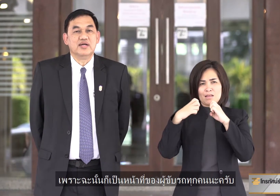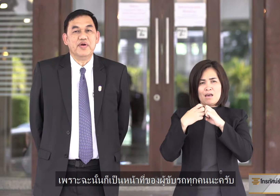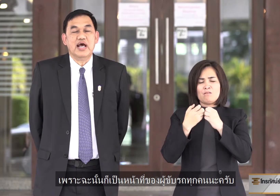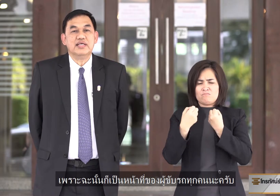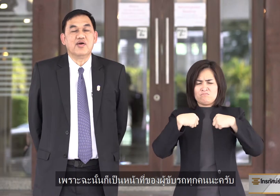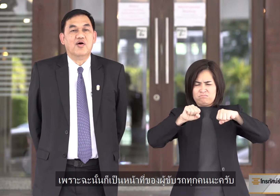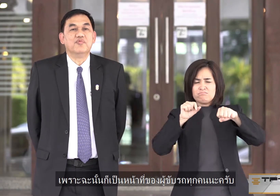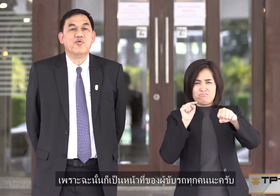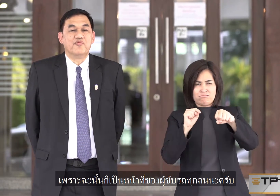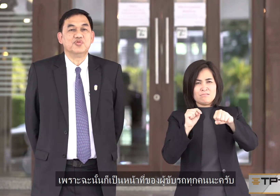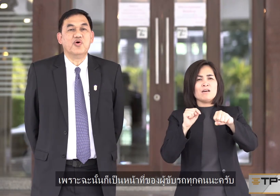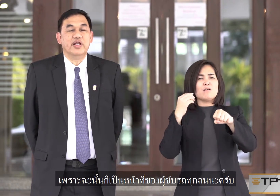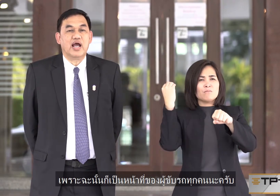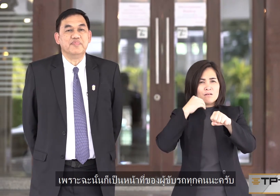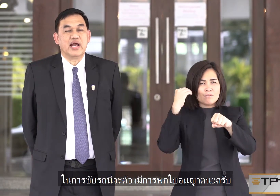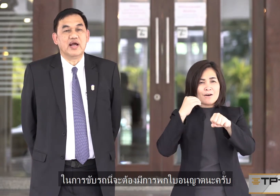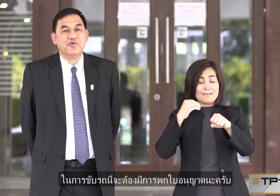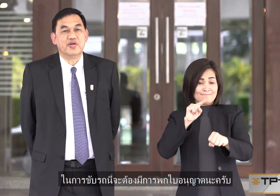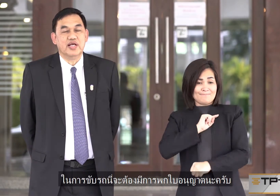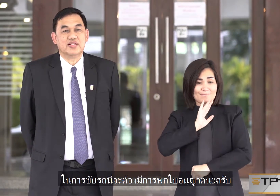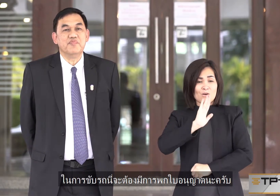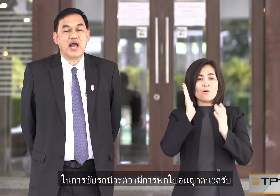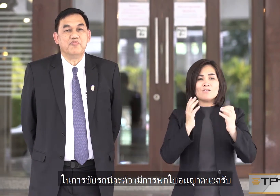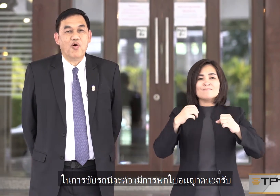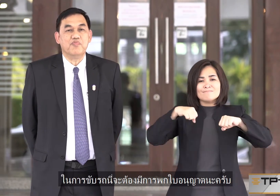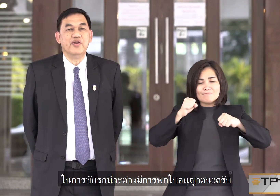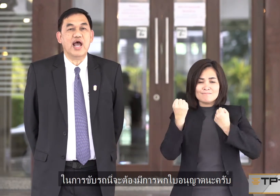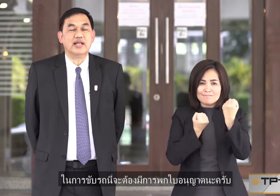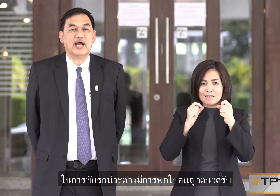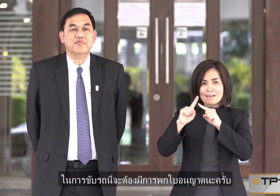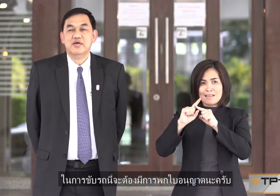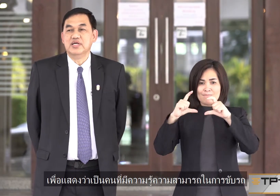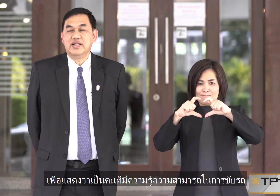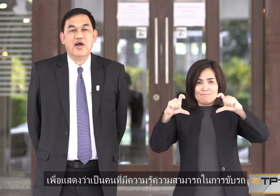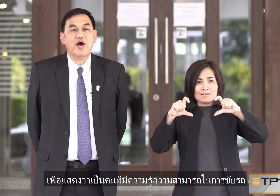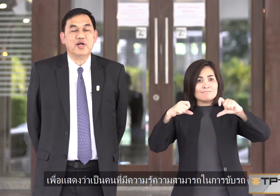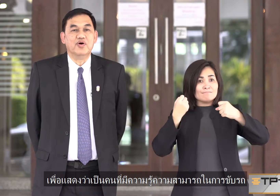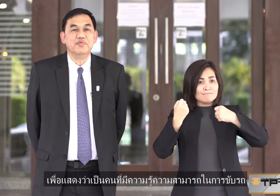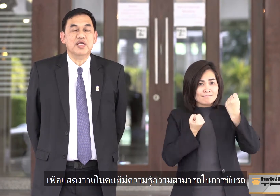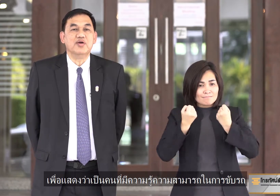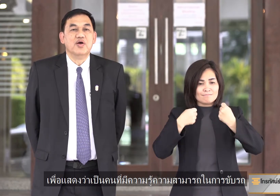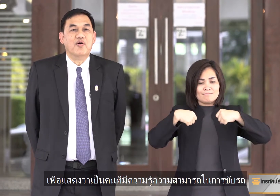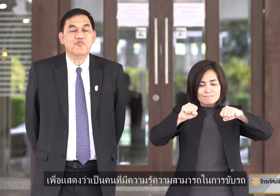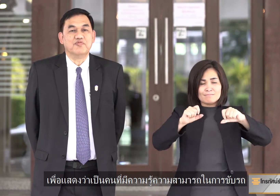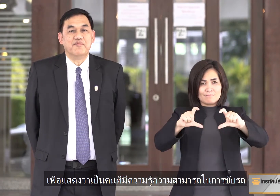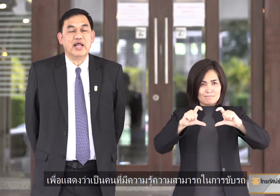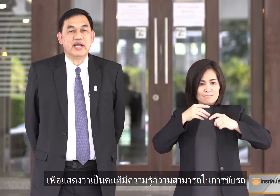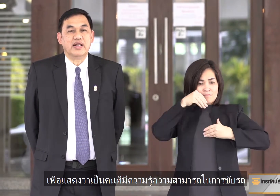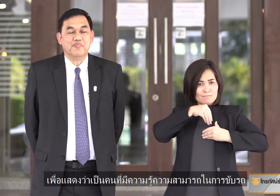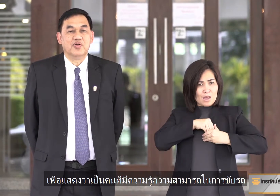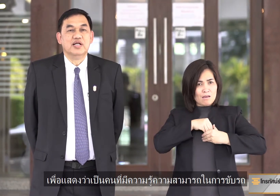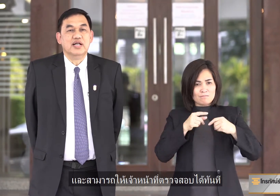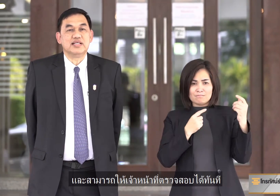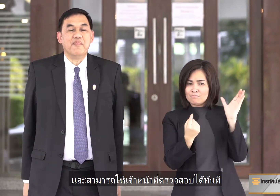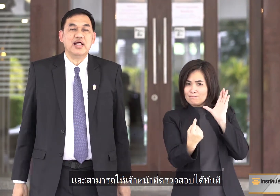เพราะนั้นก็เป็นหน้าที่ของผู้ขับรถทุกคนนะครับในการขับรถเนี่ยจะต้องมีการพกใบอนุญาตนะครับเพื่อแสดงว่าเป็นคนที่มีความรู้ความสามารถใน